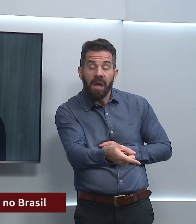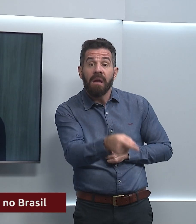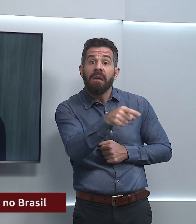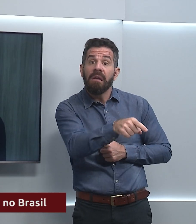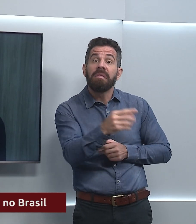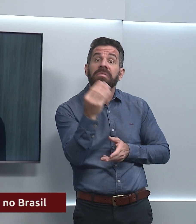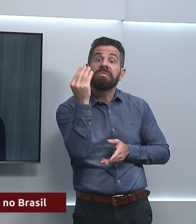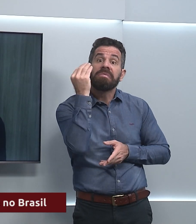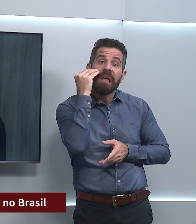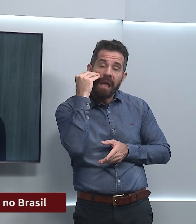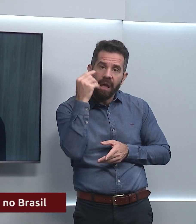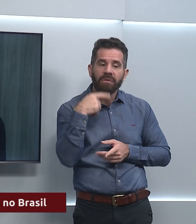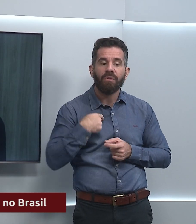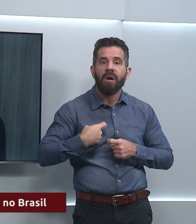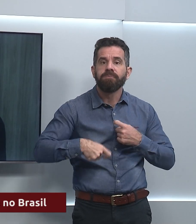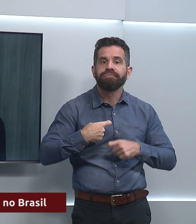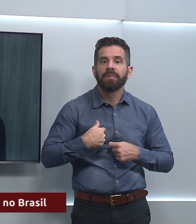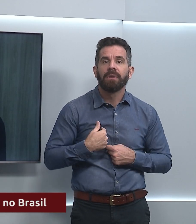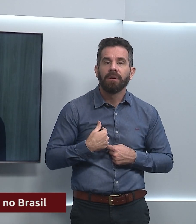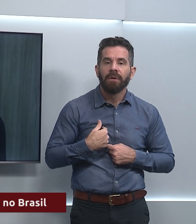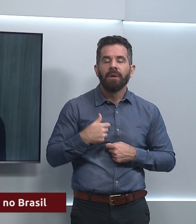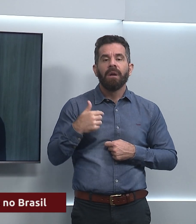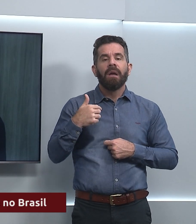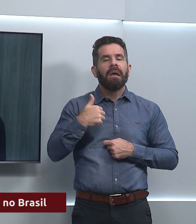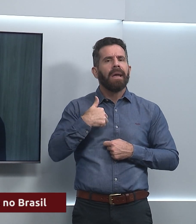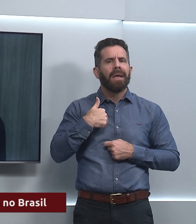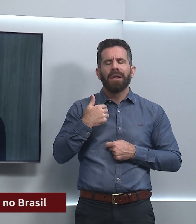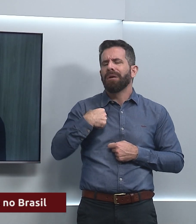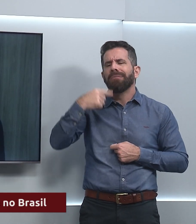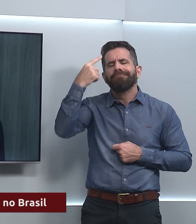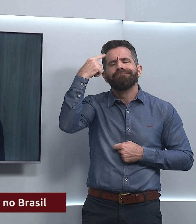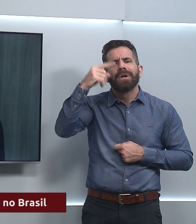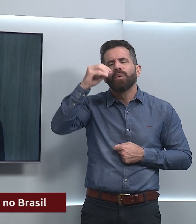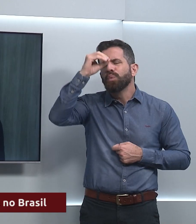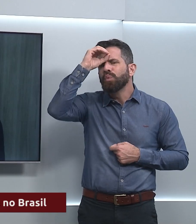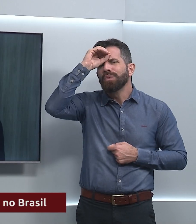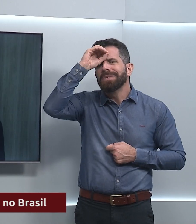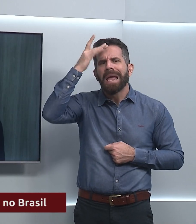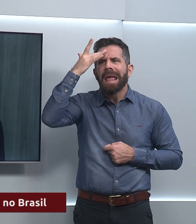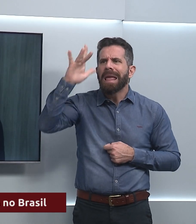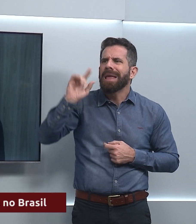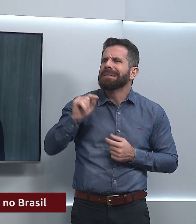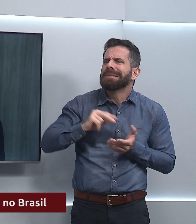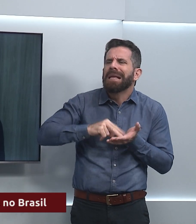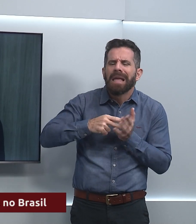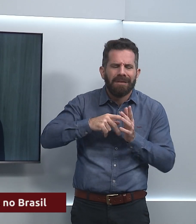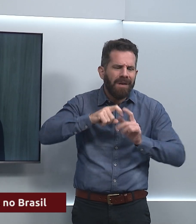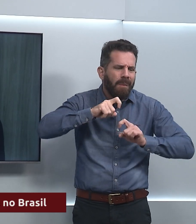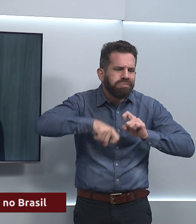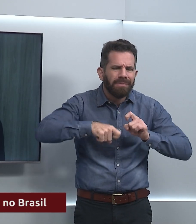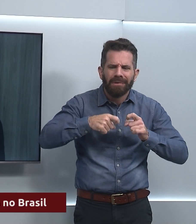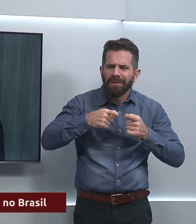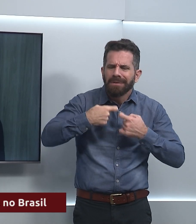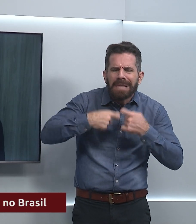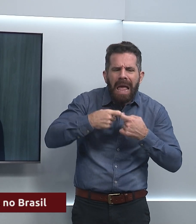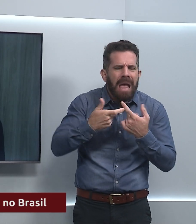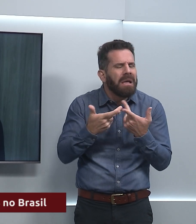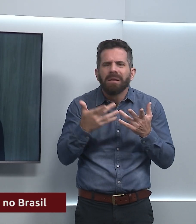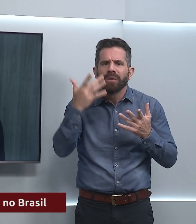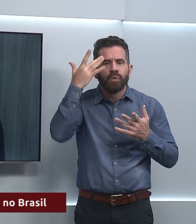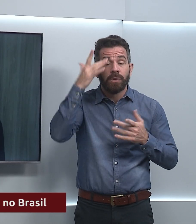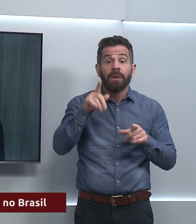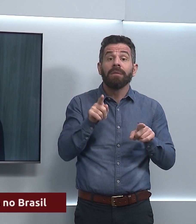manter relação comigo. Na época eu não tinha nem noção do que era. Aí houve também um abuso por parte do